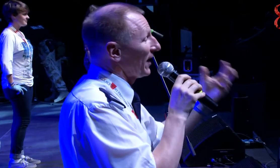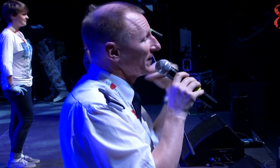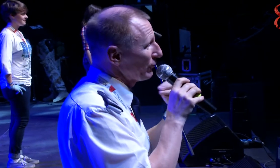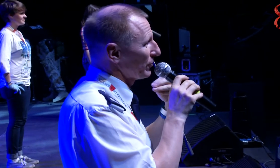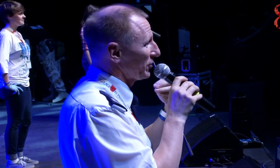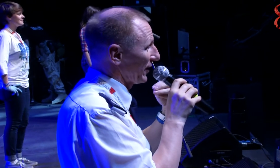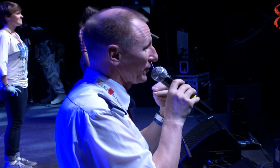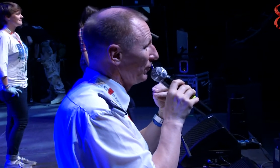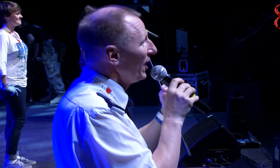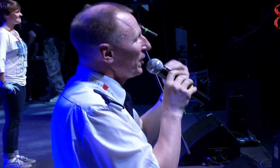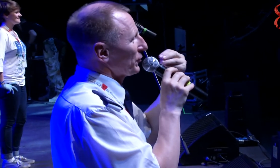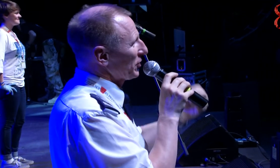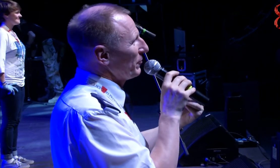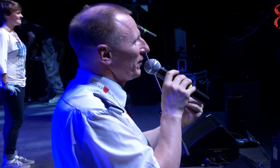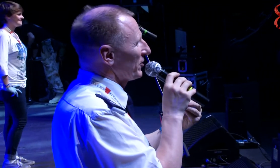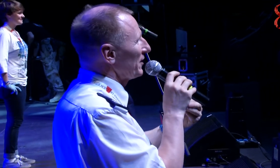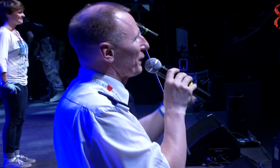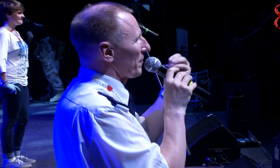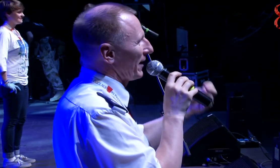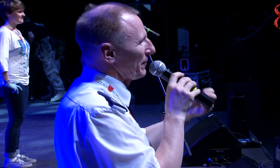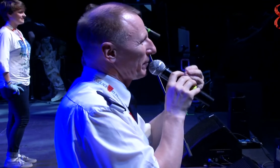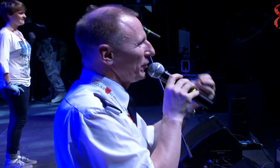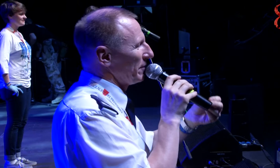ale nauczyły się tekstu, to dzisiaj mówimy, że nieformalnie pobiliśmy